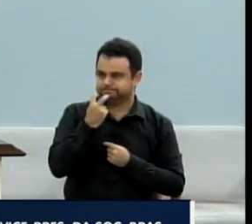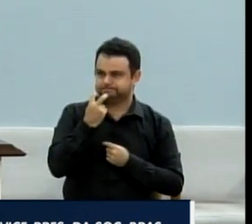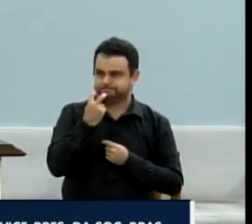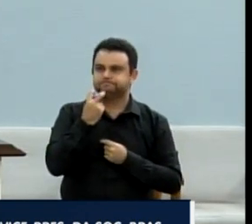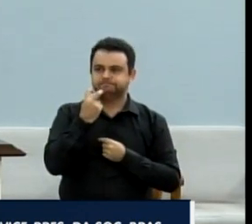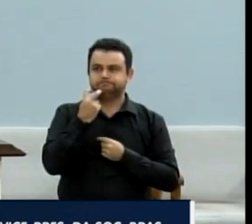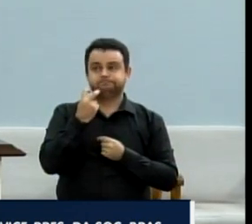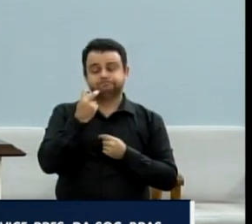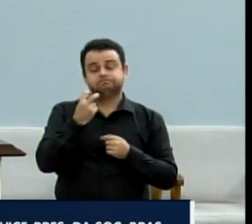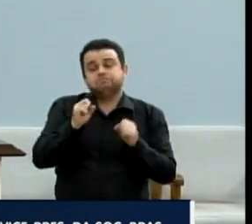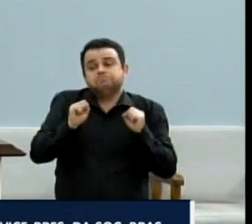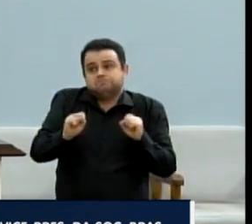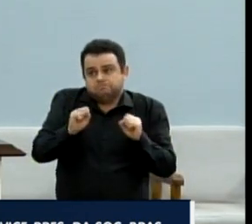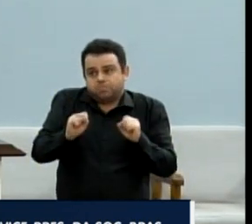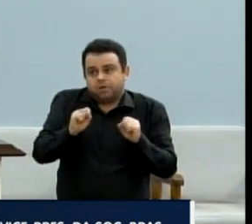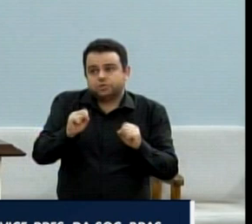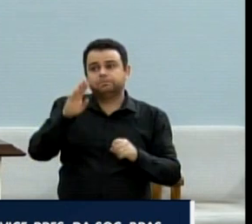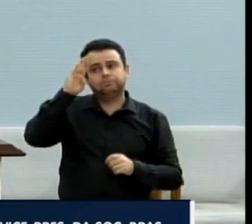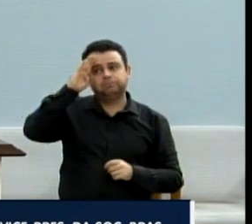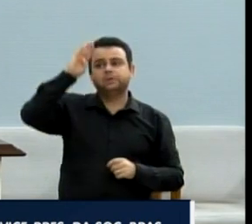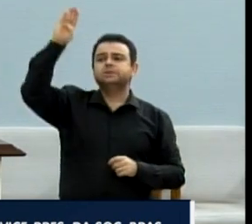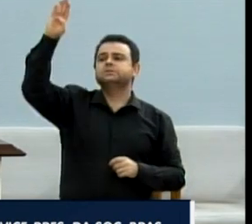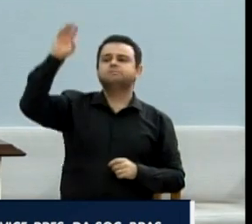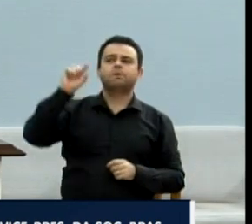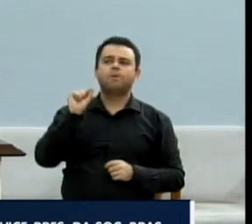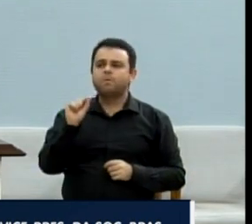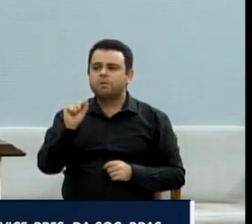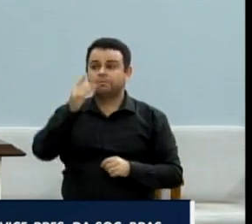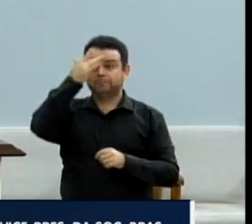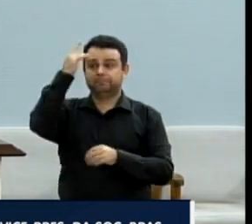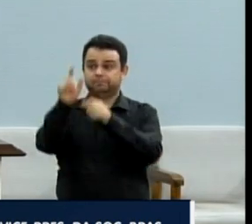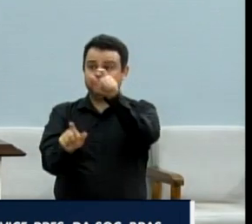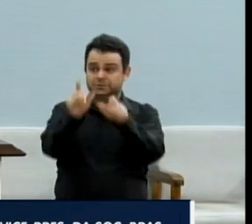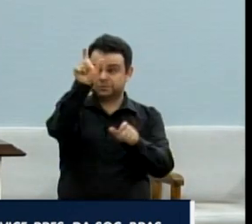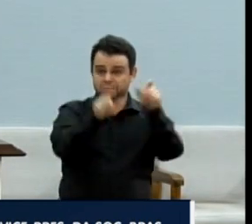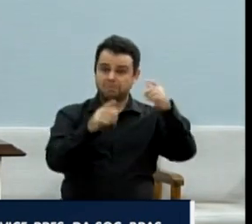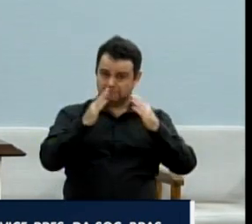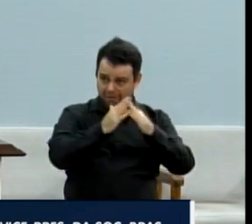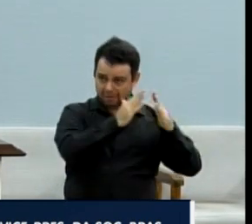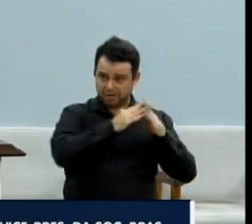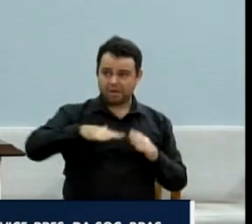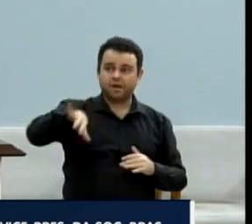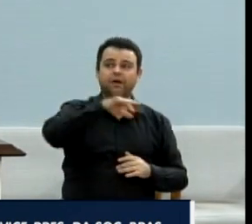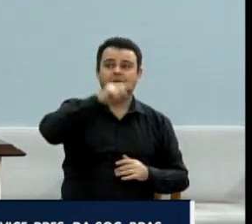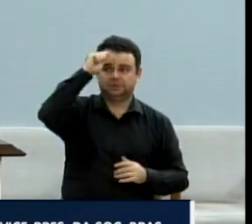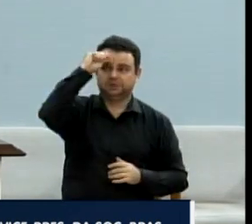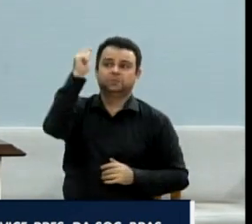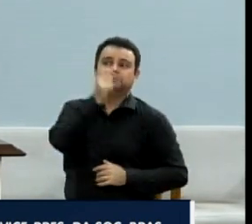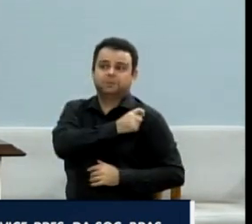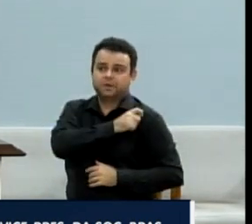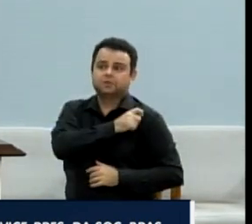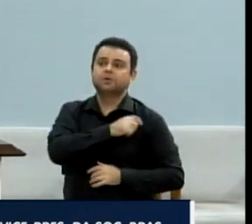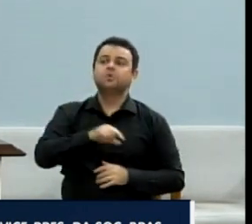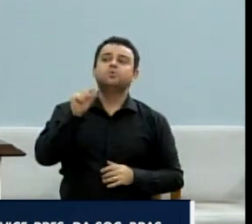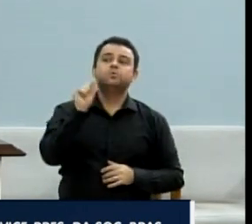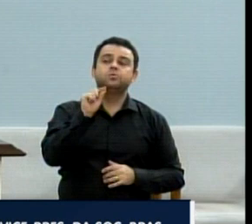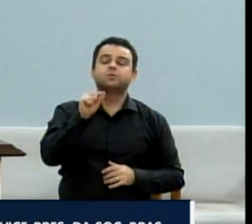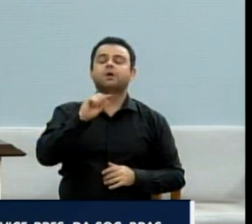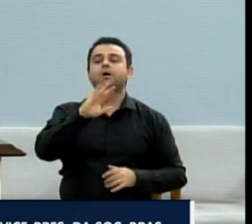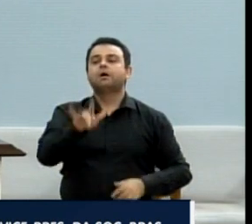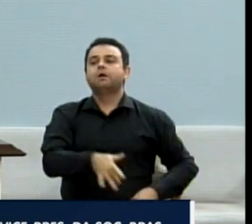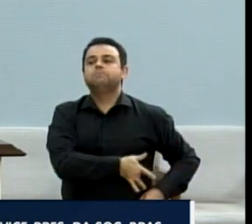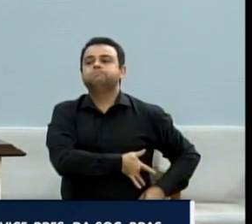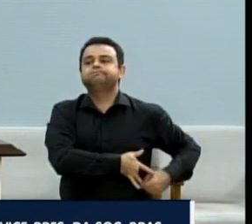diabética, a principal causa que leva os nossos pacientes da nossa região a ingressar em programas de